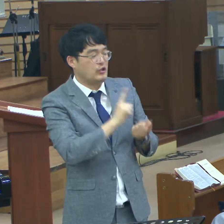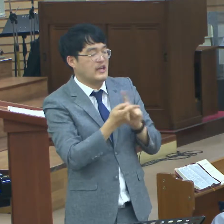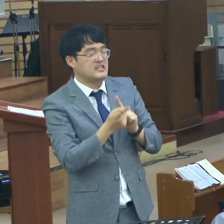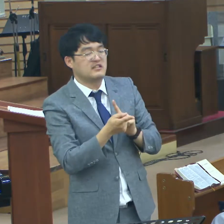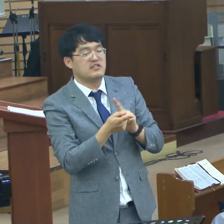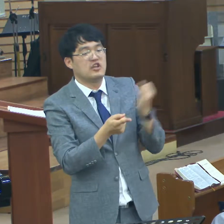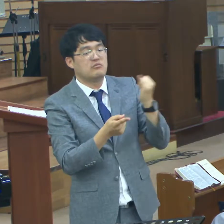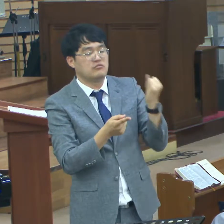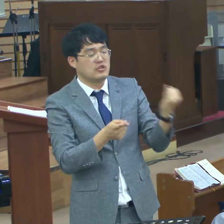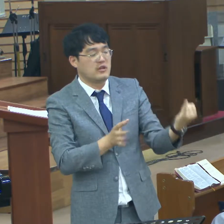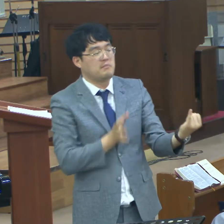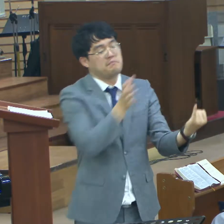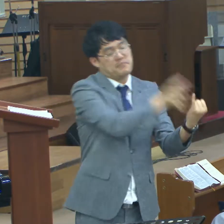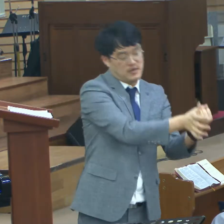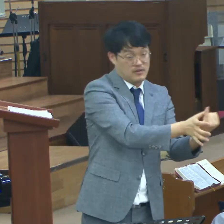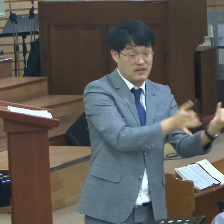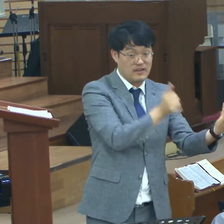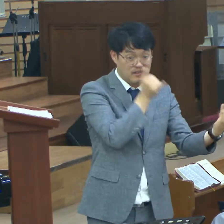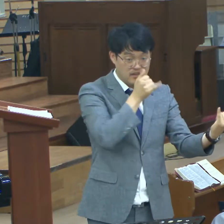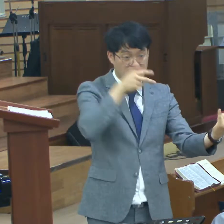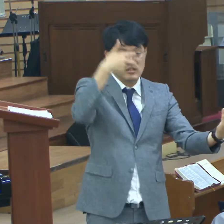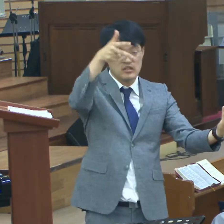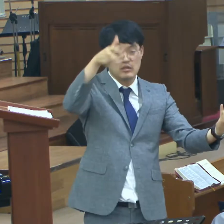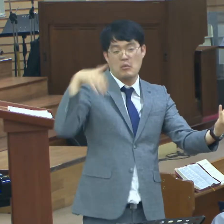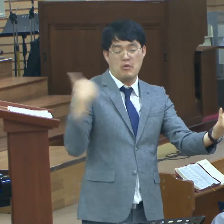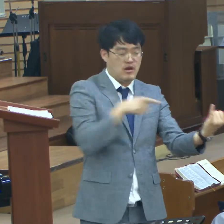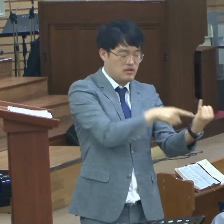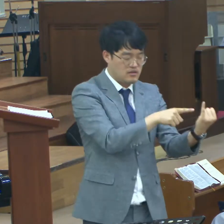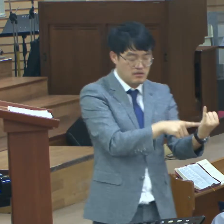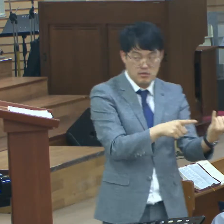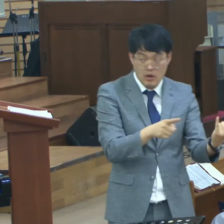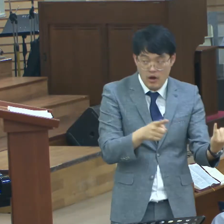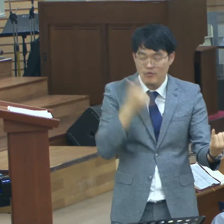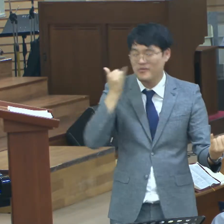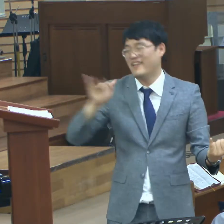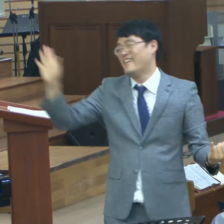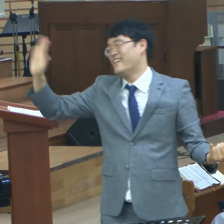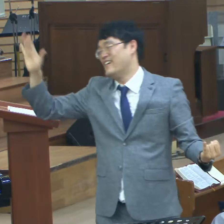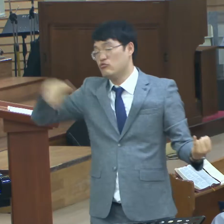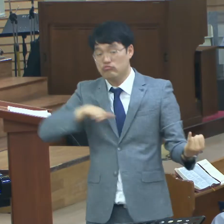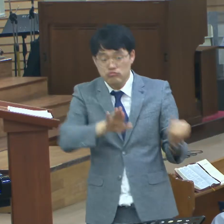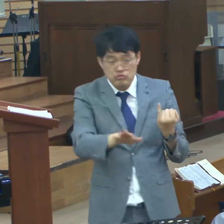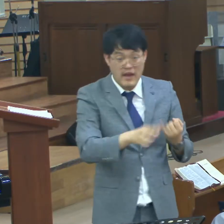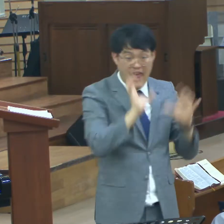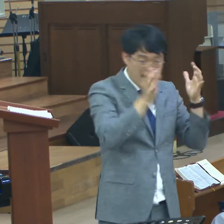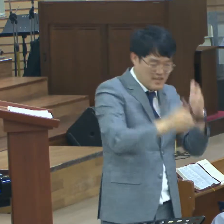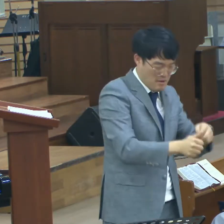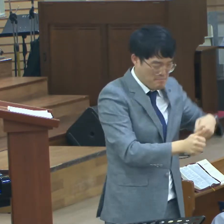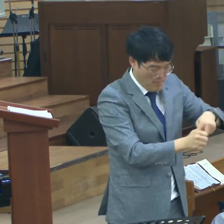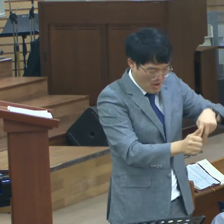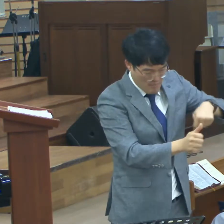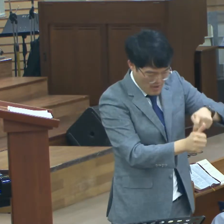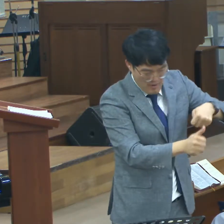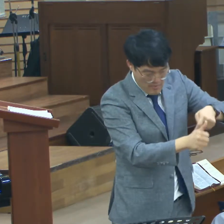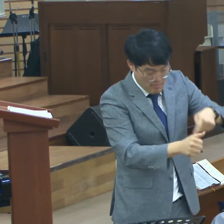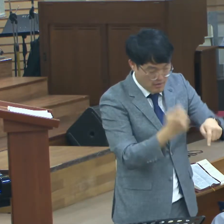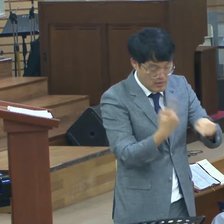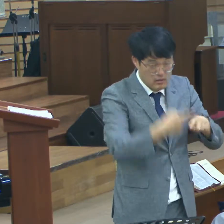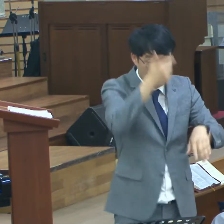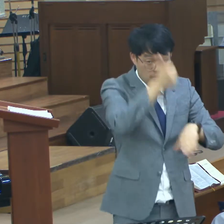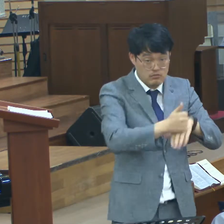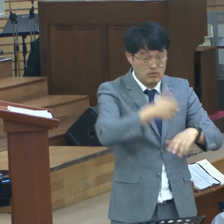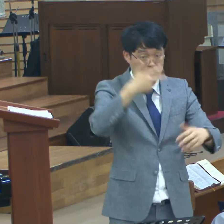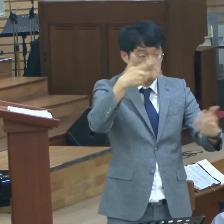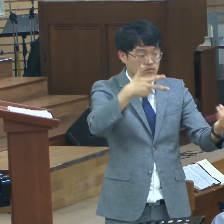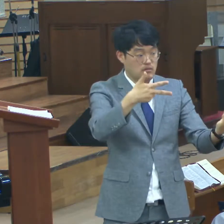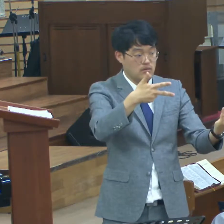하고 쥐어박기도 하고 발로도 뻥 차고 그렇게 했는데 나중에 CCTV에 딱 잡혀요. 문제가 되는